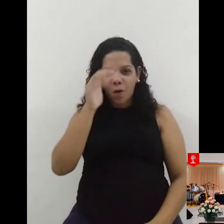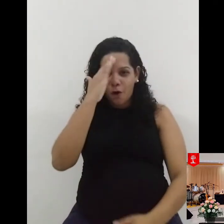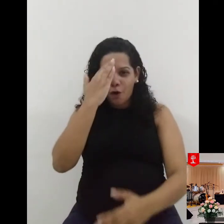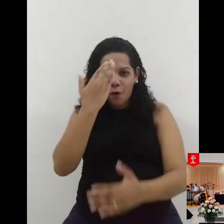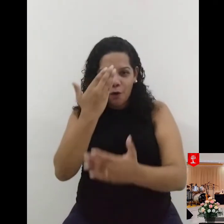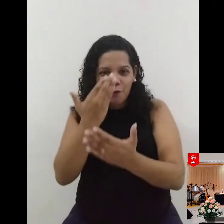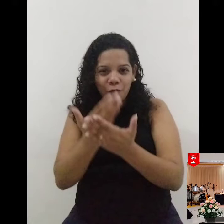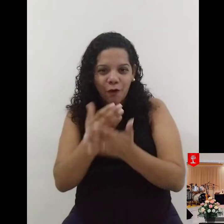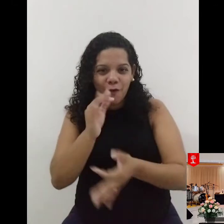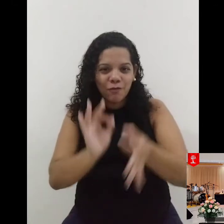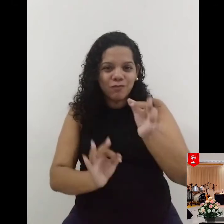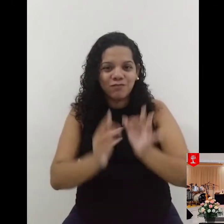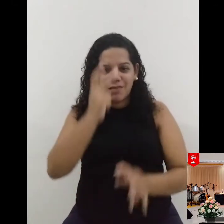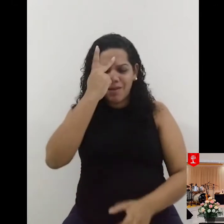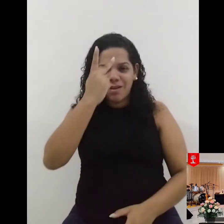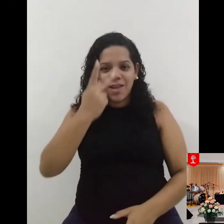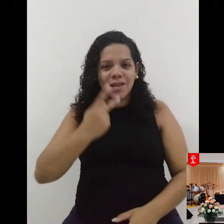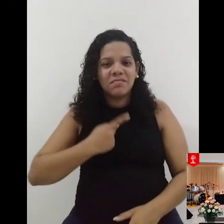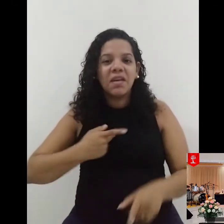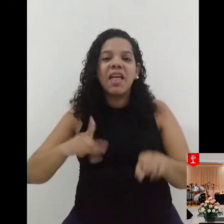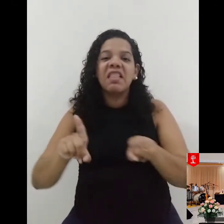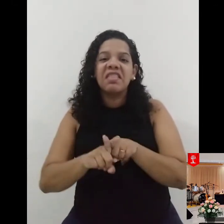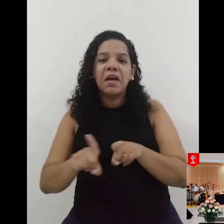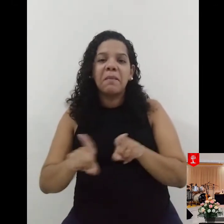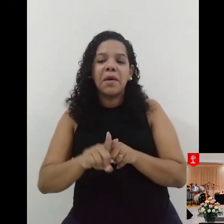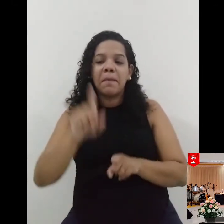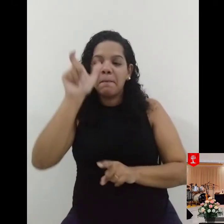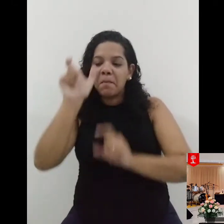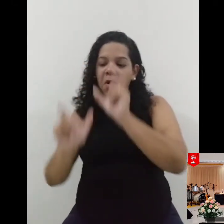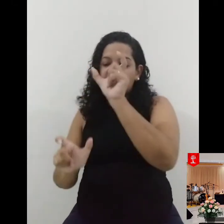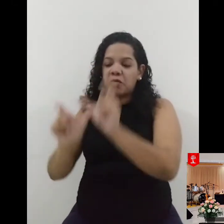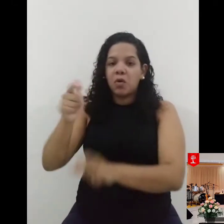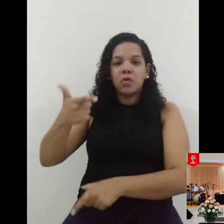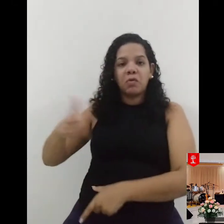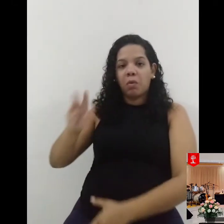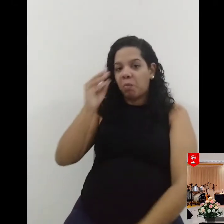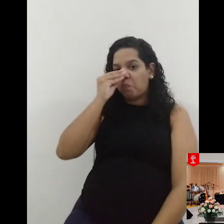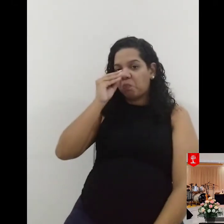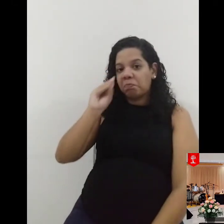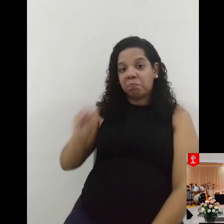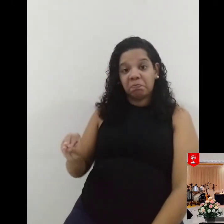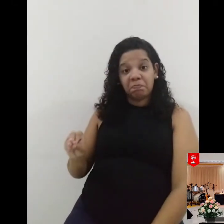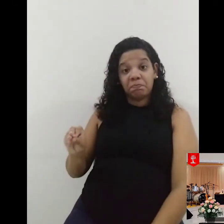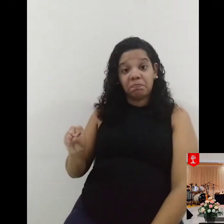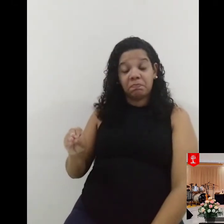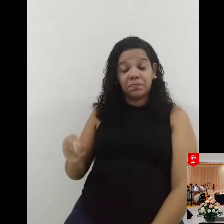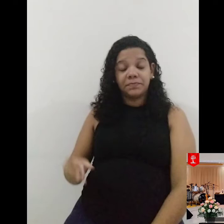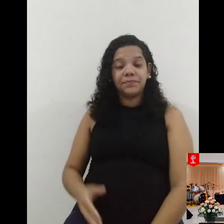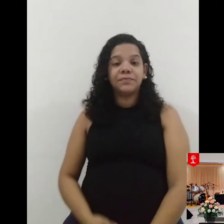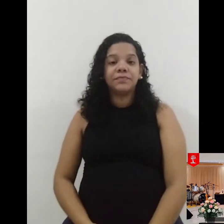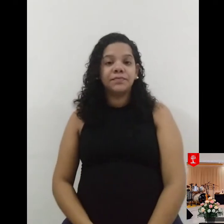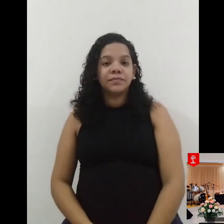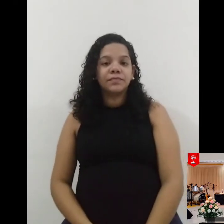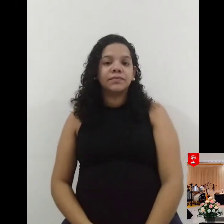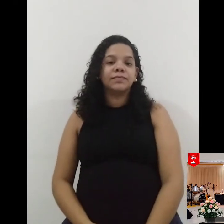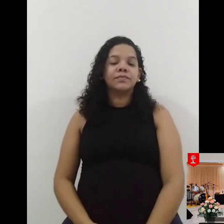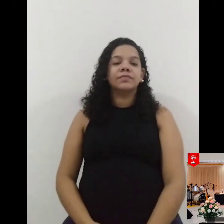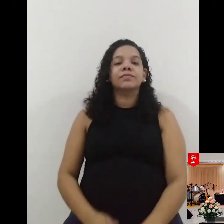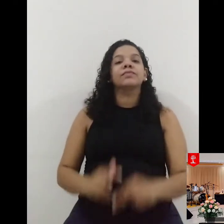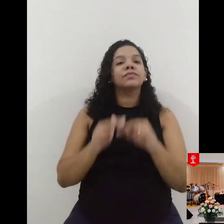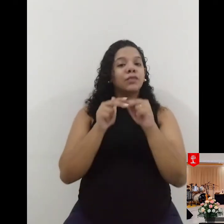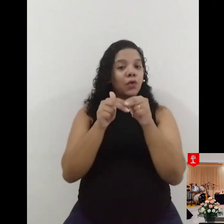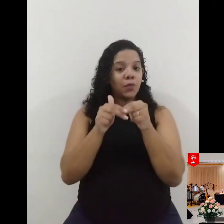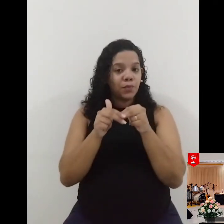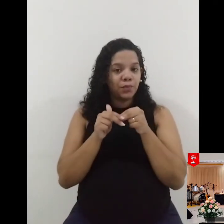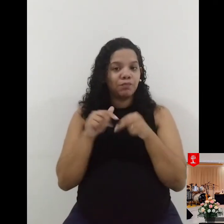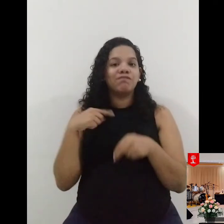nós justificamos os nossos atos e muitas vezes nossos erros quando comparamos com as pessoas que nós julgamos inferiores,